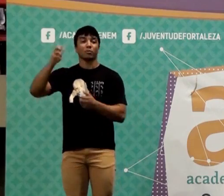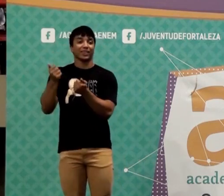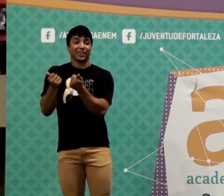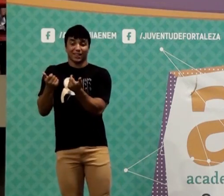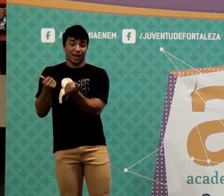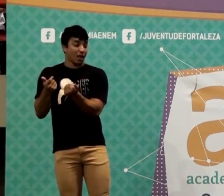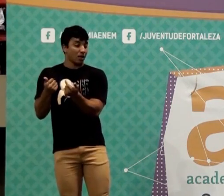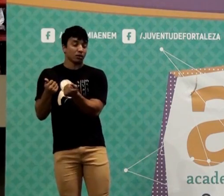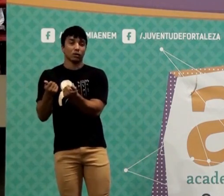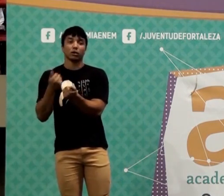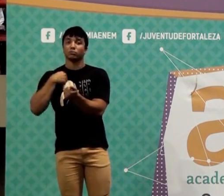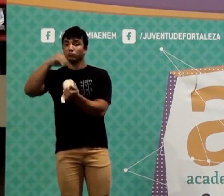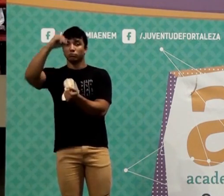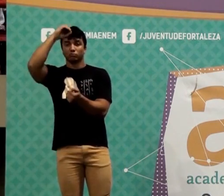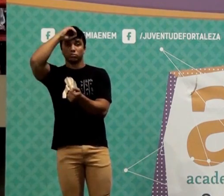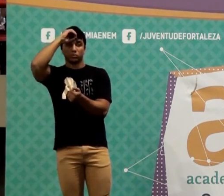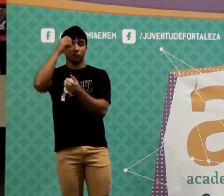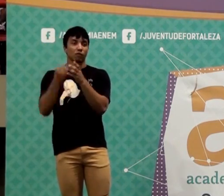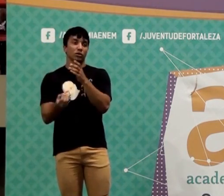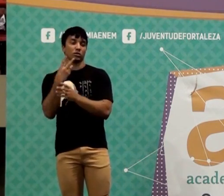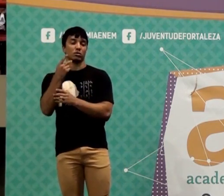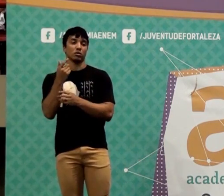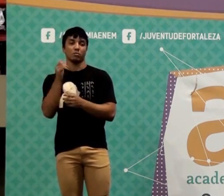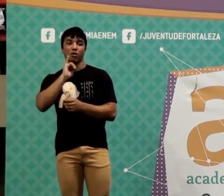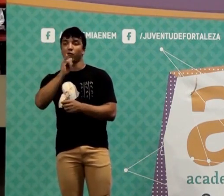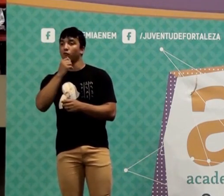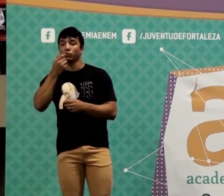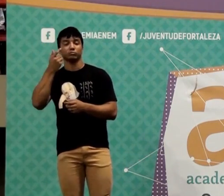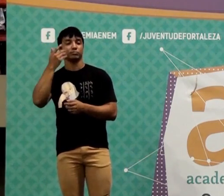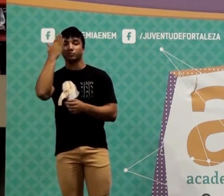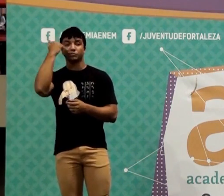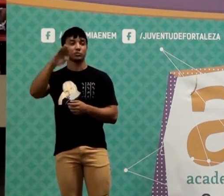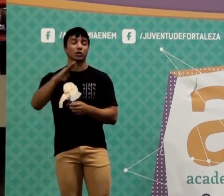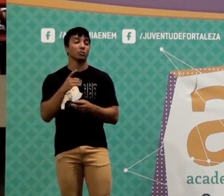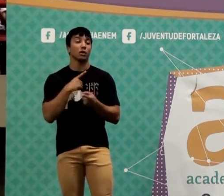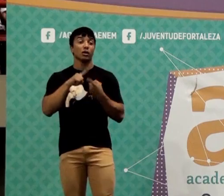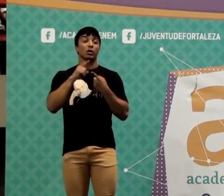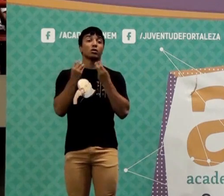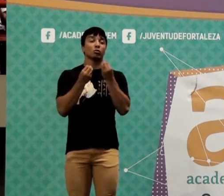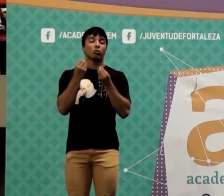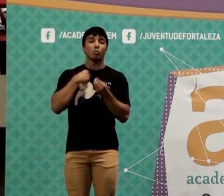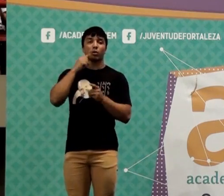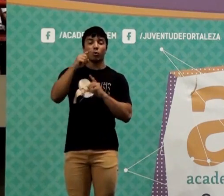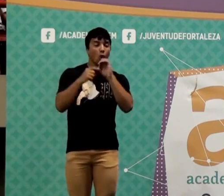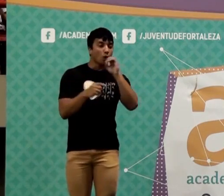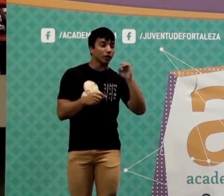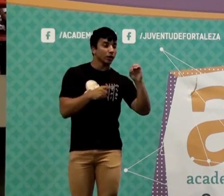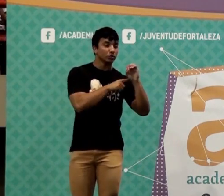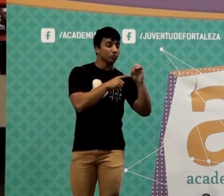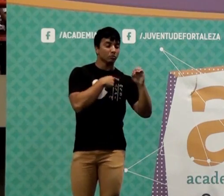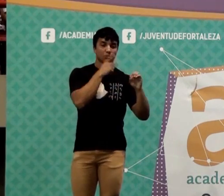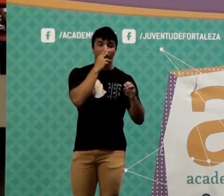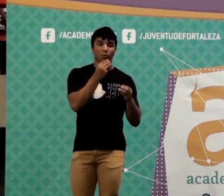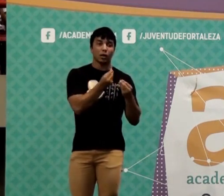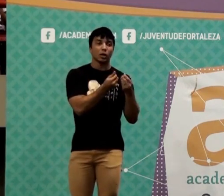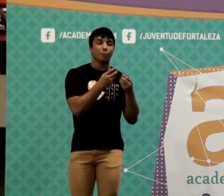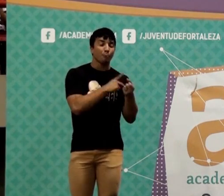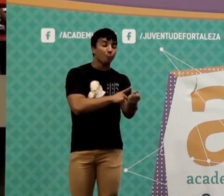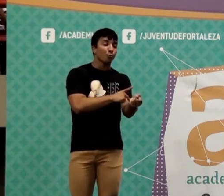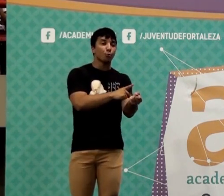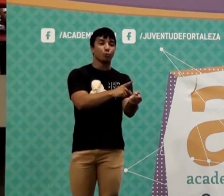Por exemplo, comida. Eles tinham açúcar, a Europa não conhecia. Eles tinham